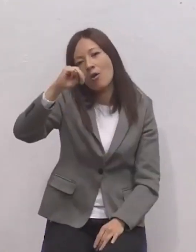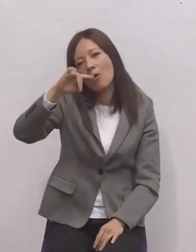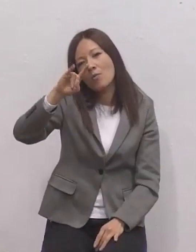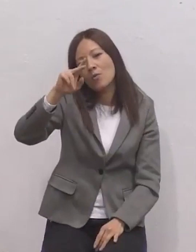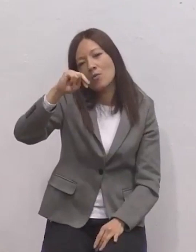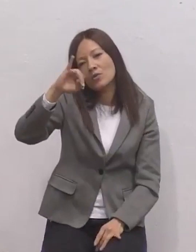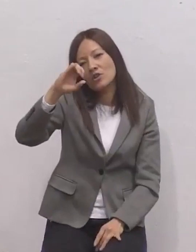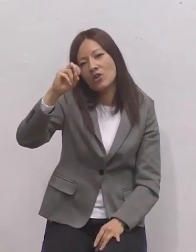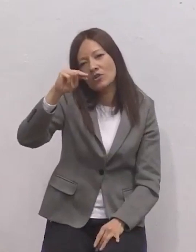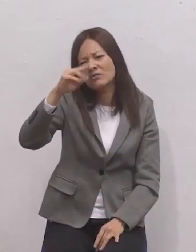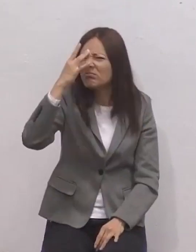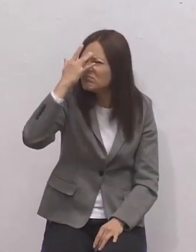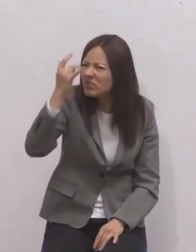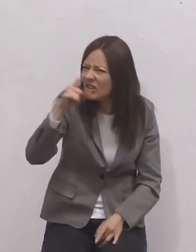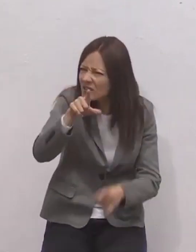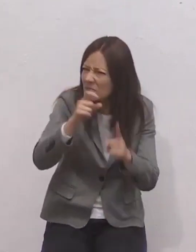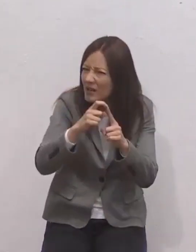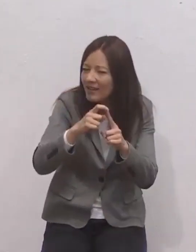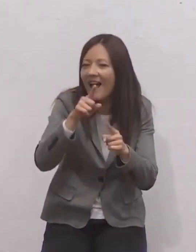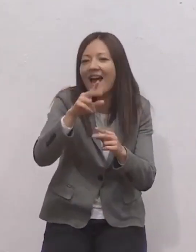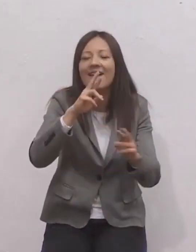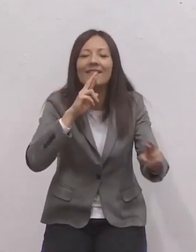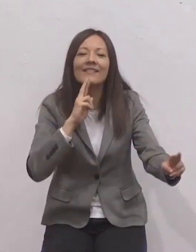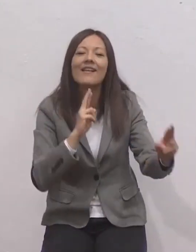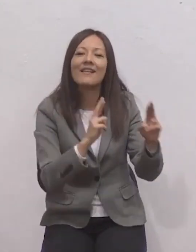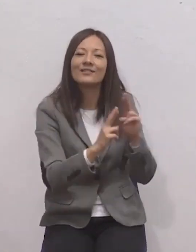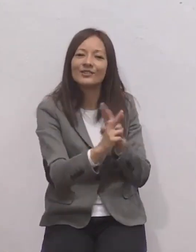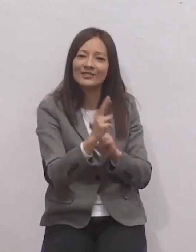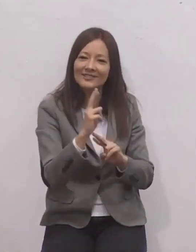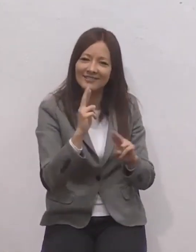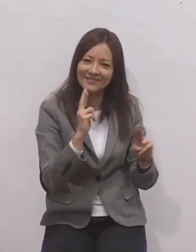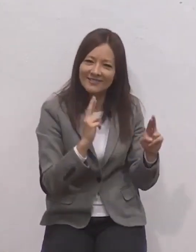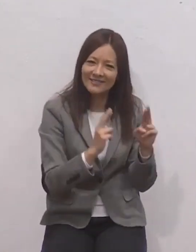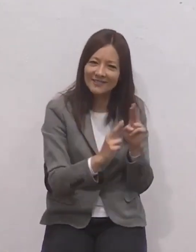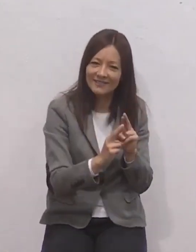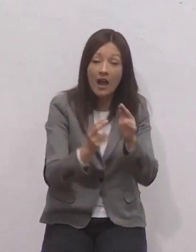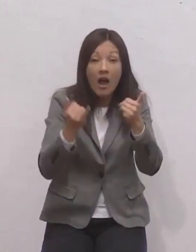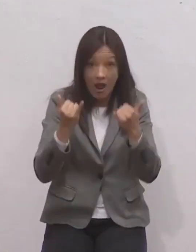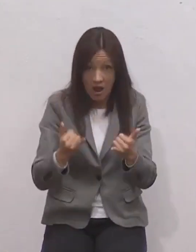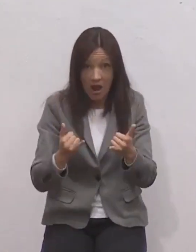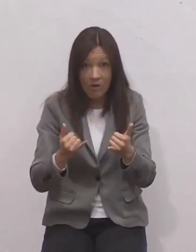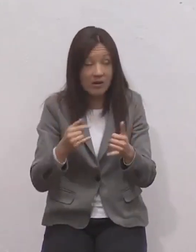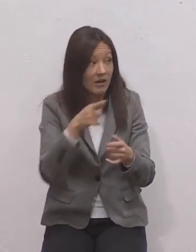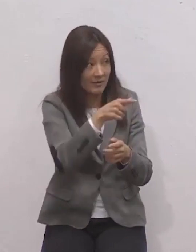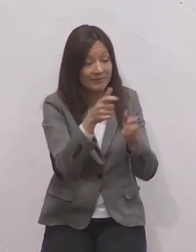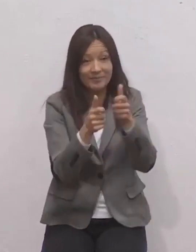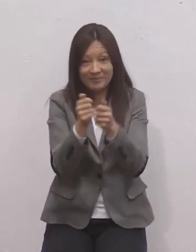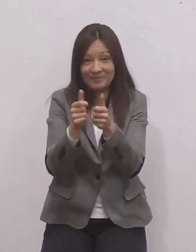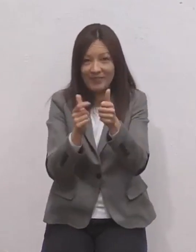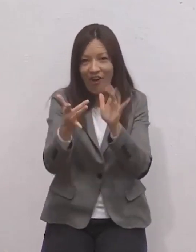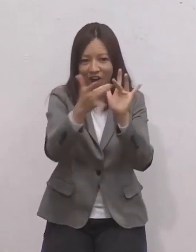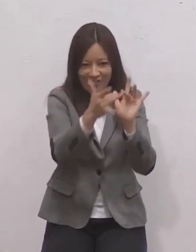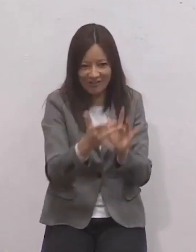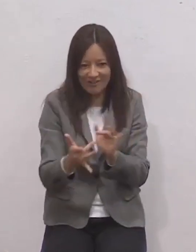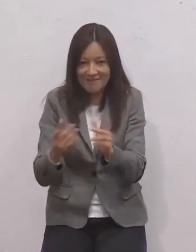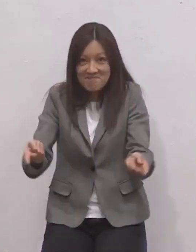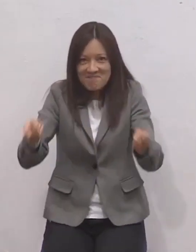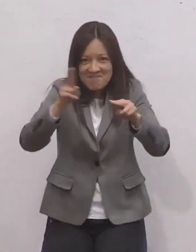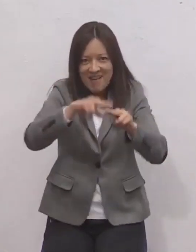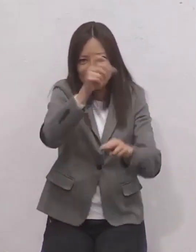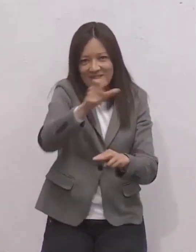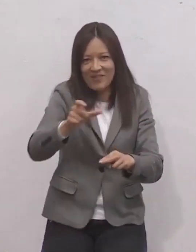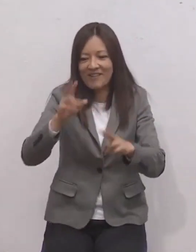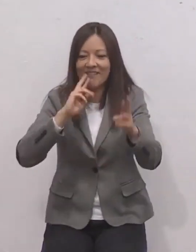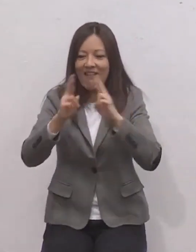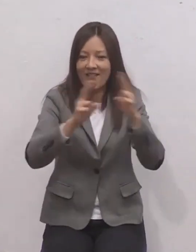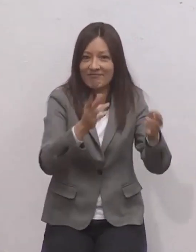comunión? Porque es la relación que se establece. Entonces nosotros ahora por las redes podemos conectar a más personas, tener más relación con